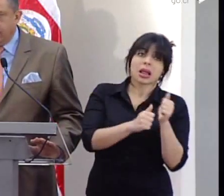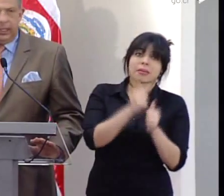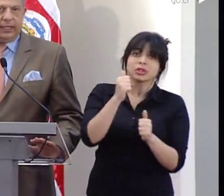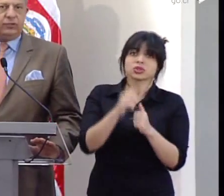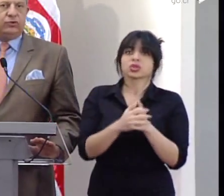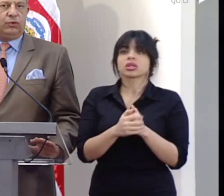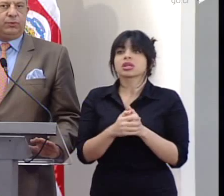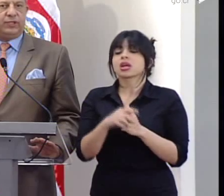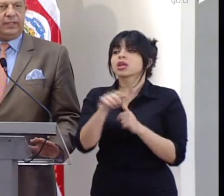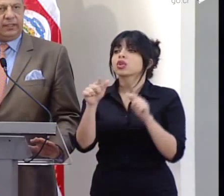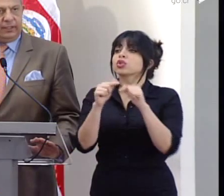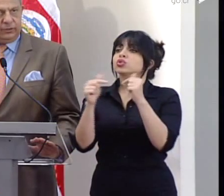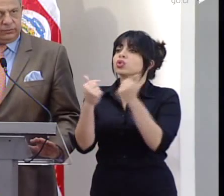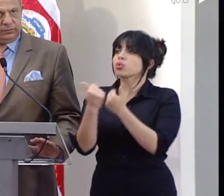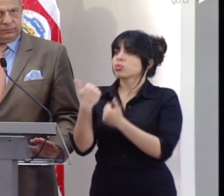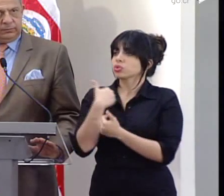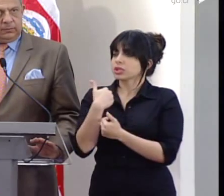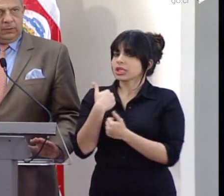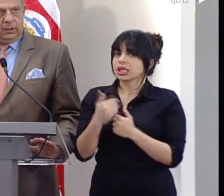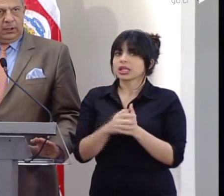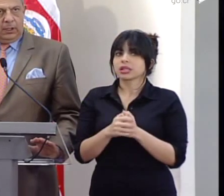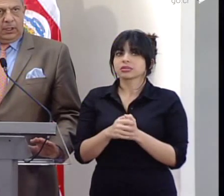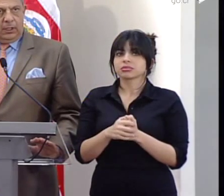mayoría, que esos grupos han tenido.